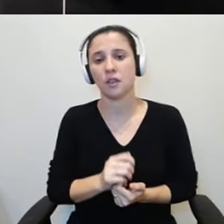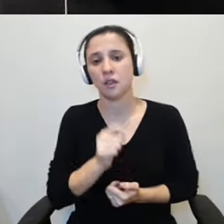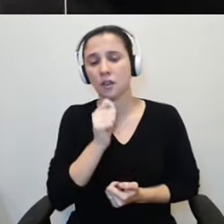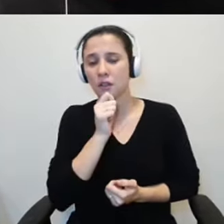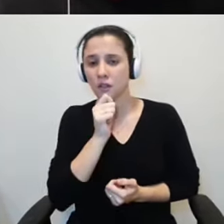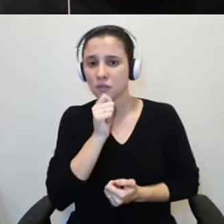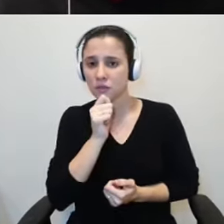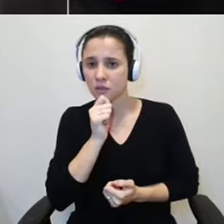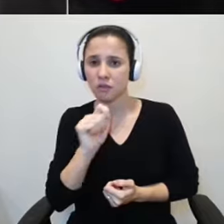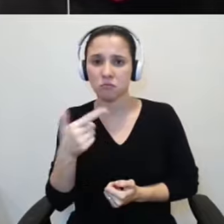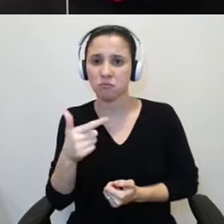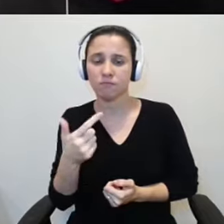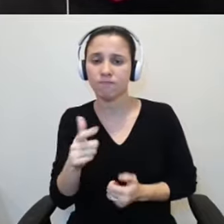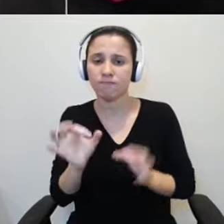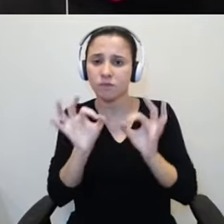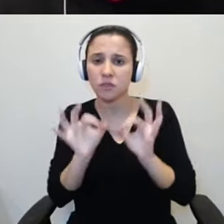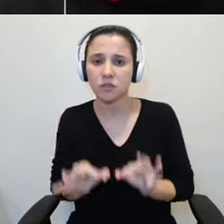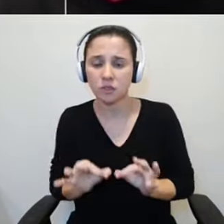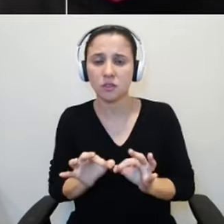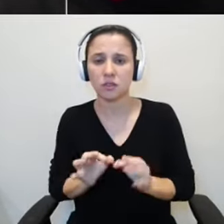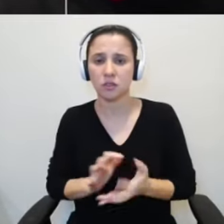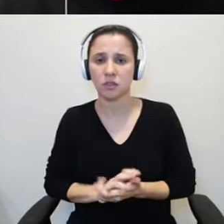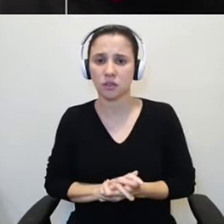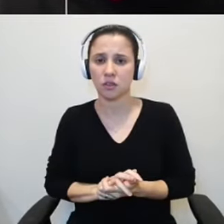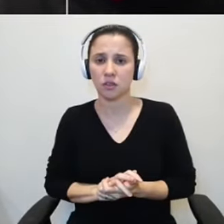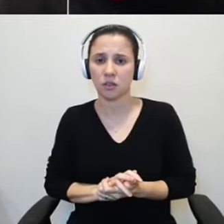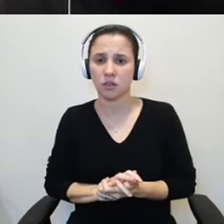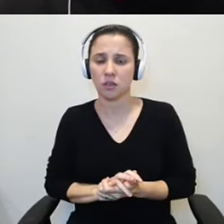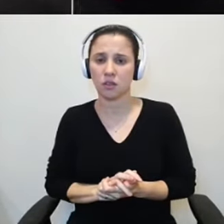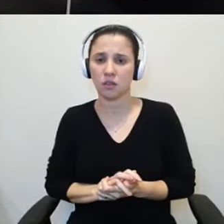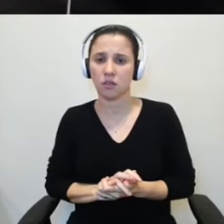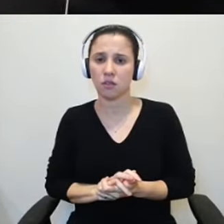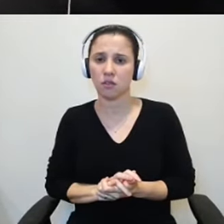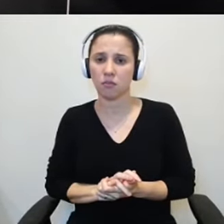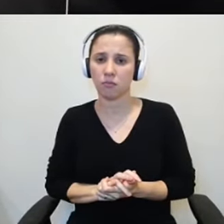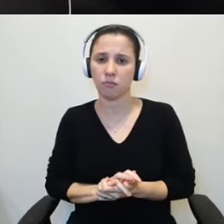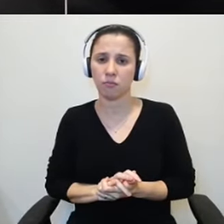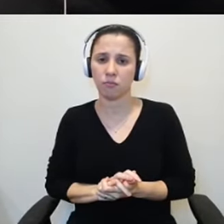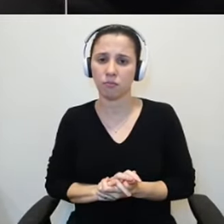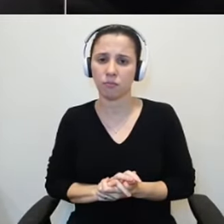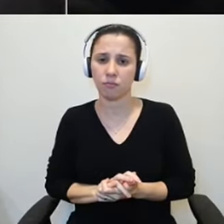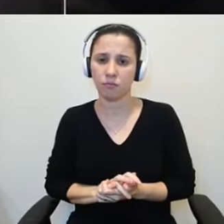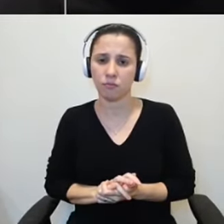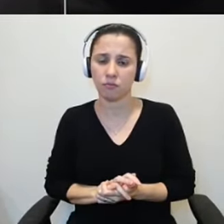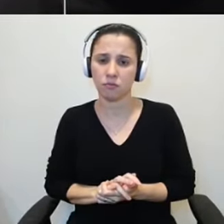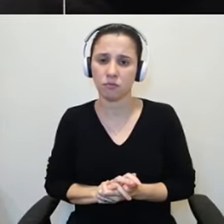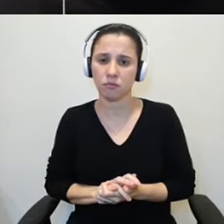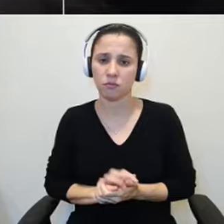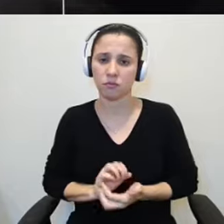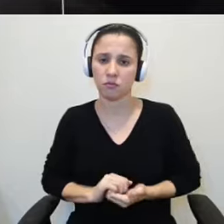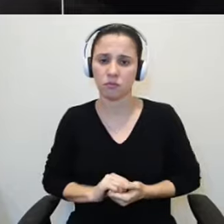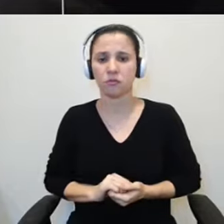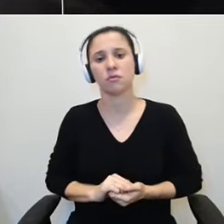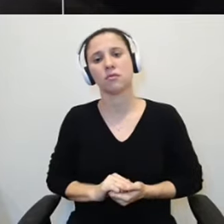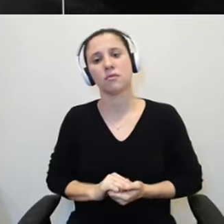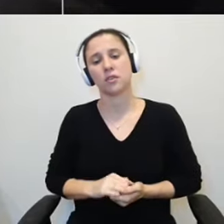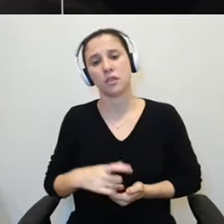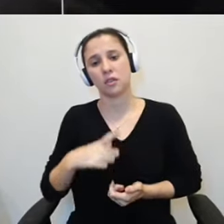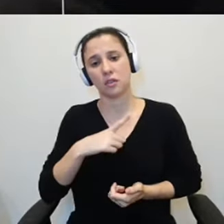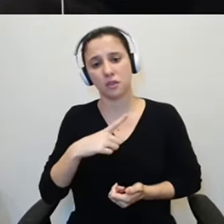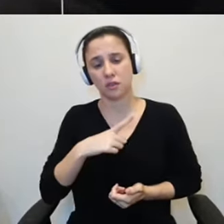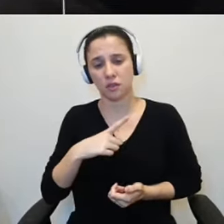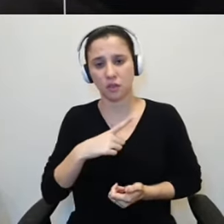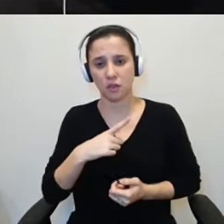que foi na portaria, na verdade, que está colocada, ela, na verdade, ela permite ali três possibilidades: ser remota,